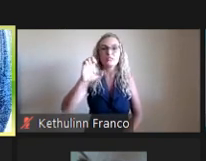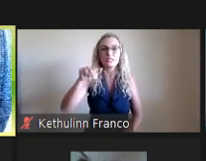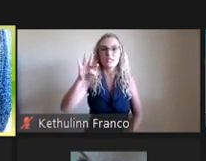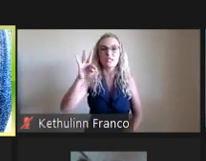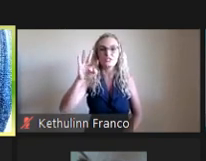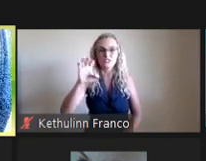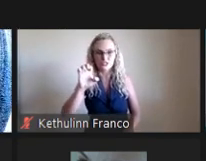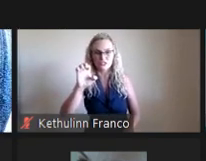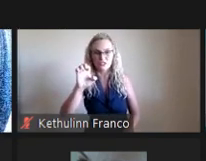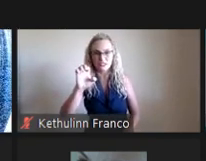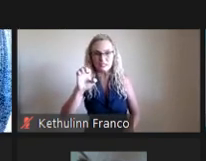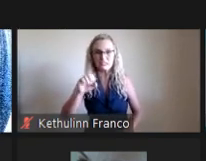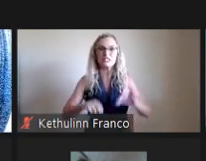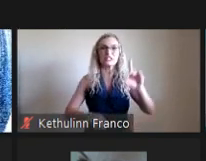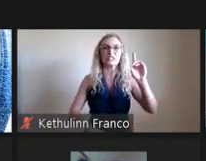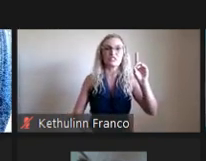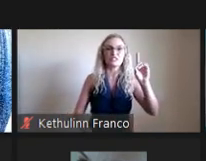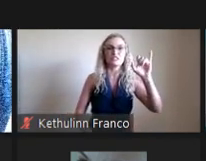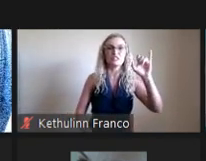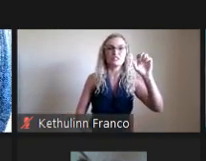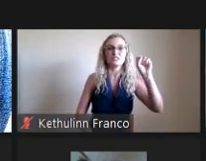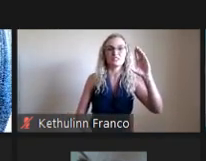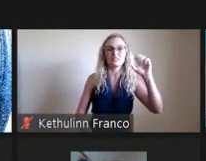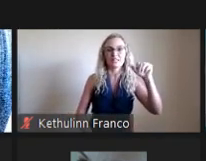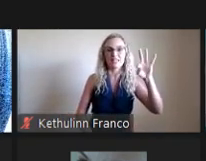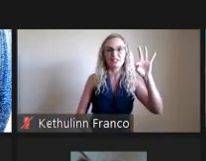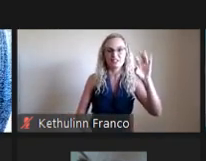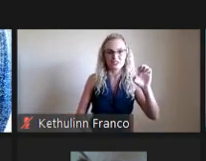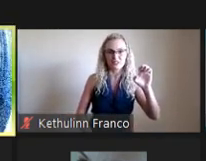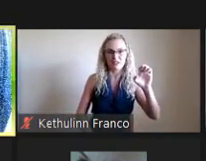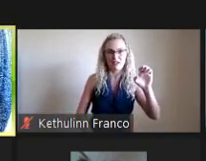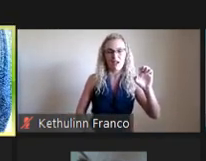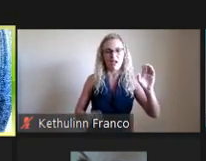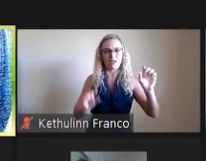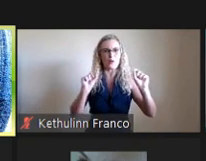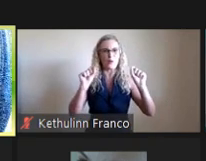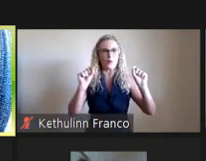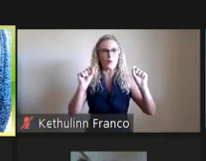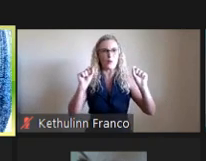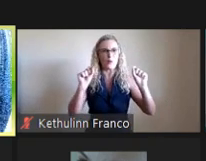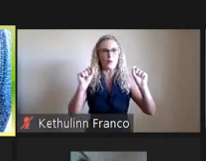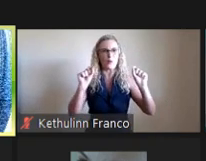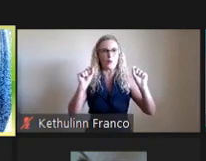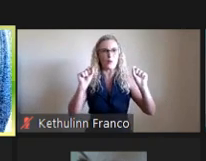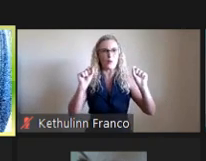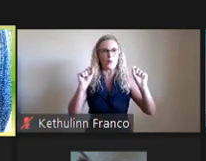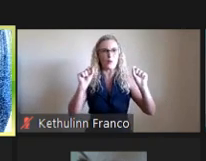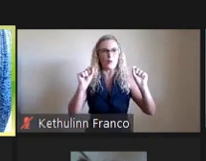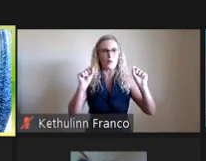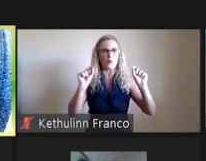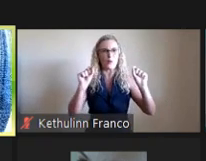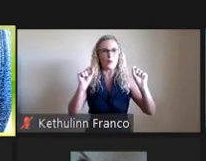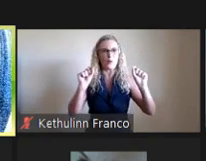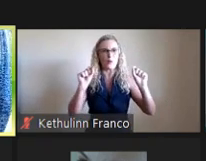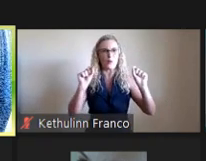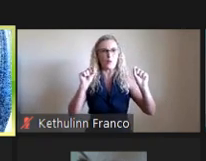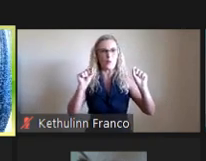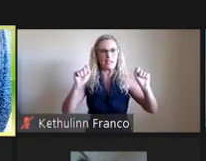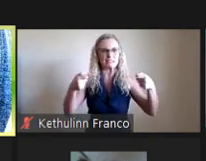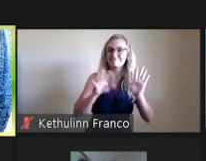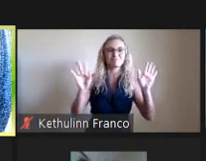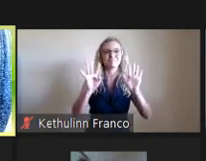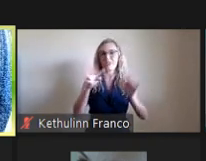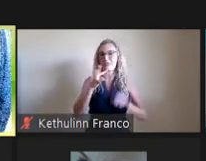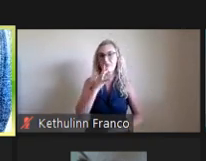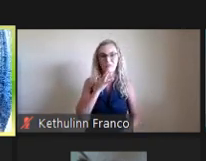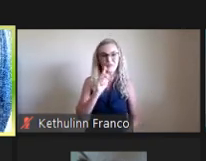aluno e professora, lá que a gente estava conversando, né, das questões Exato. Se a professora me permite, apenas assim,